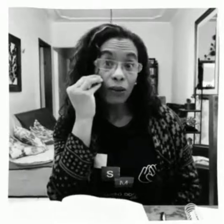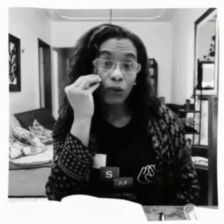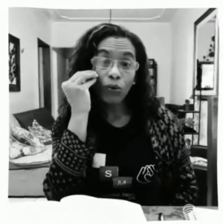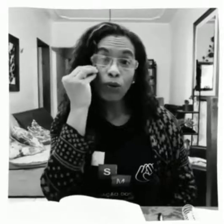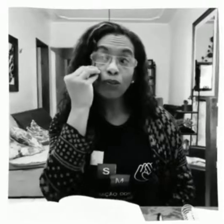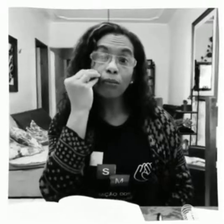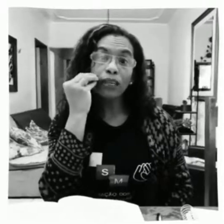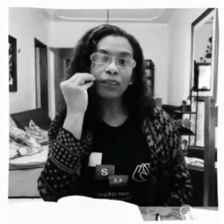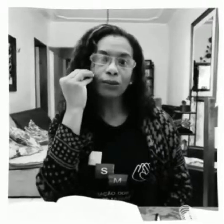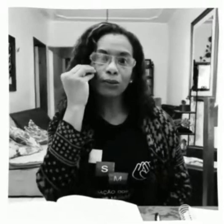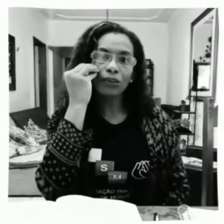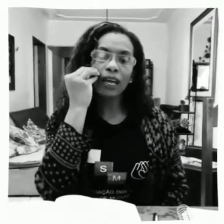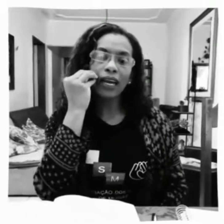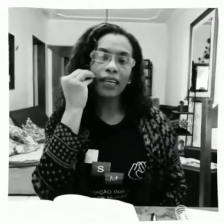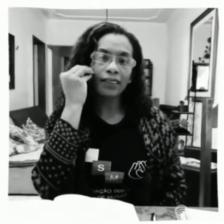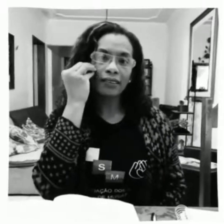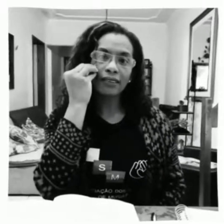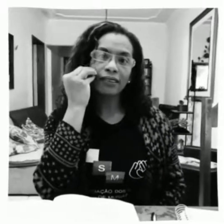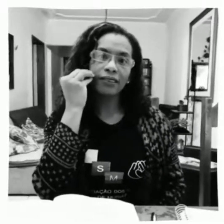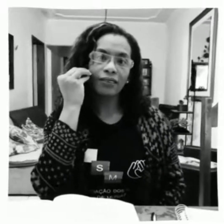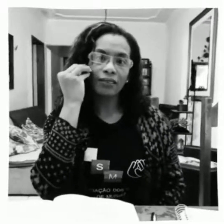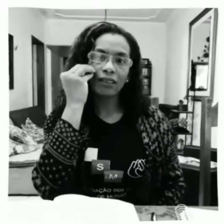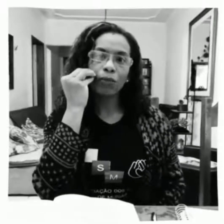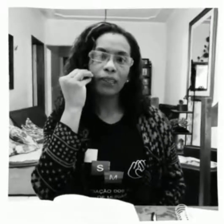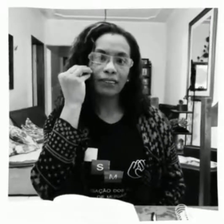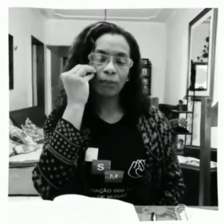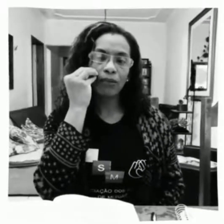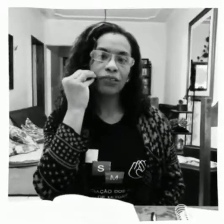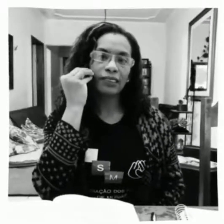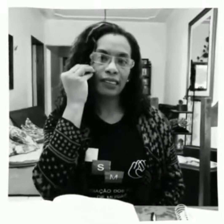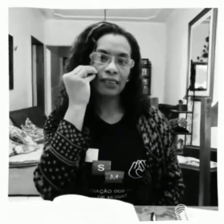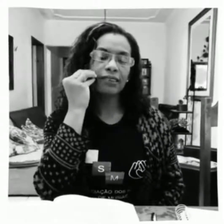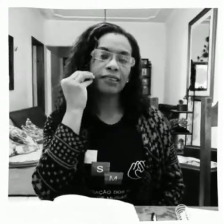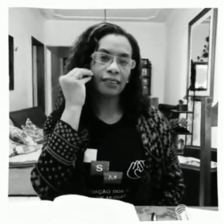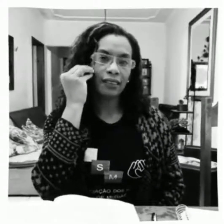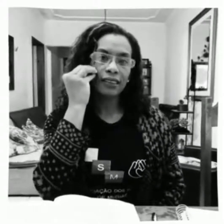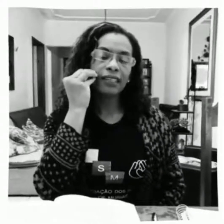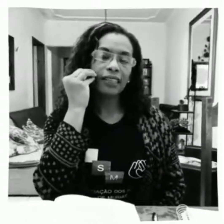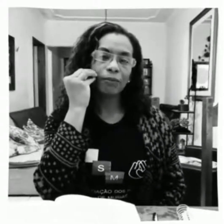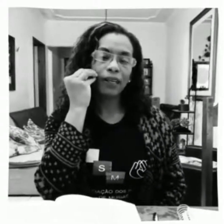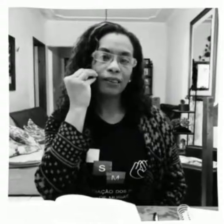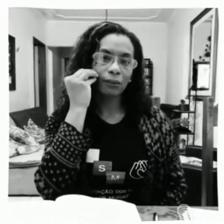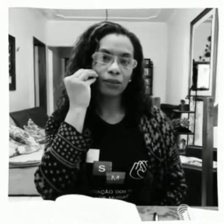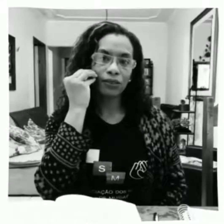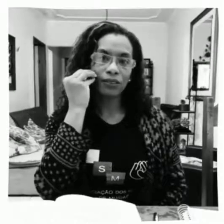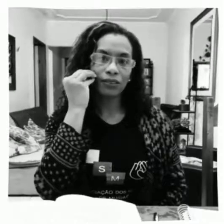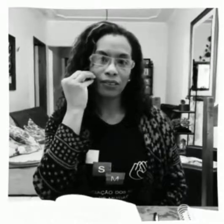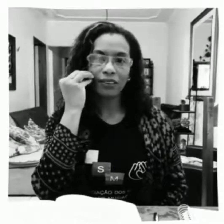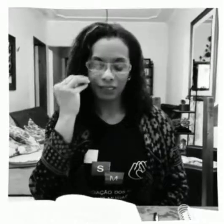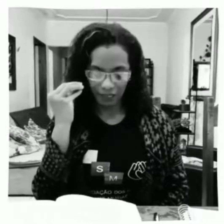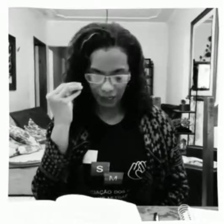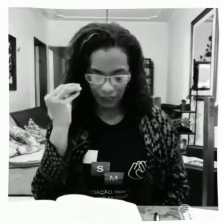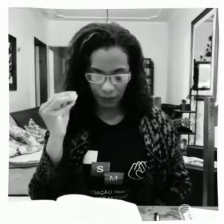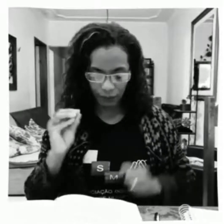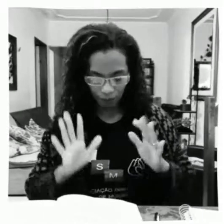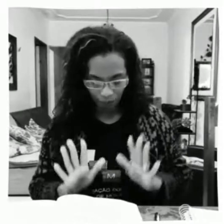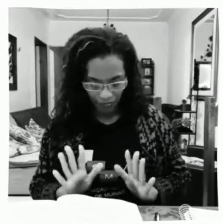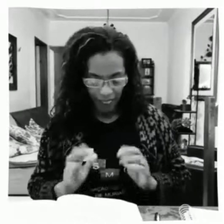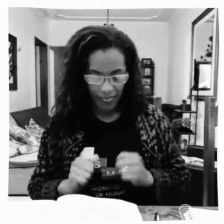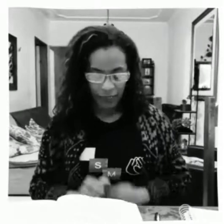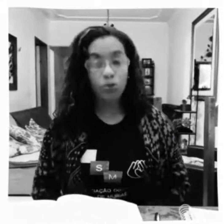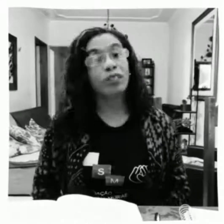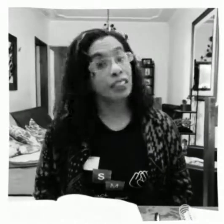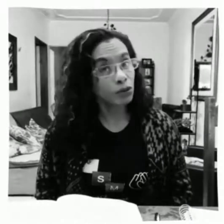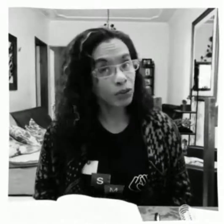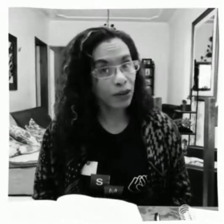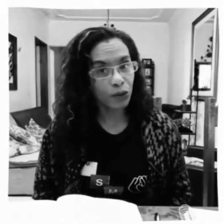E o movimento é esse. Eu passei para vocês 3 parâmetros, entenderam?